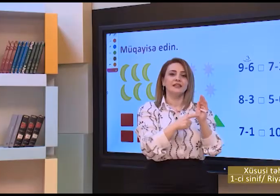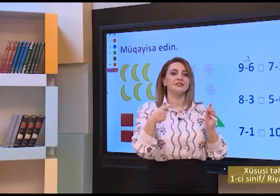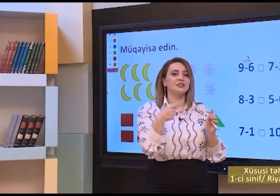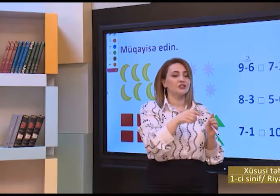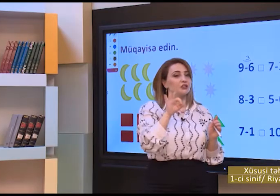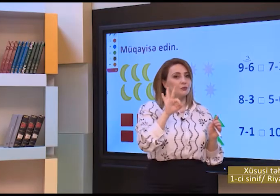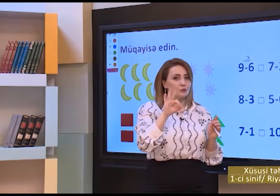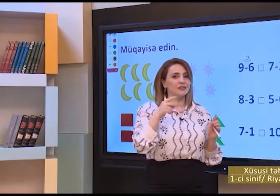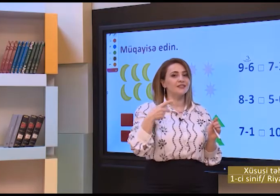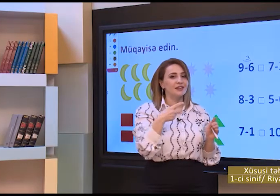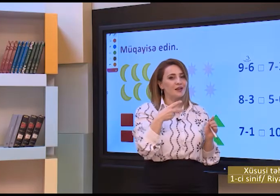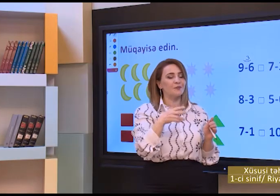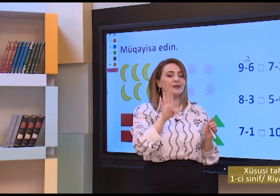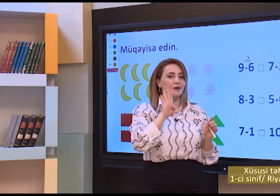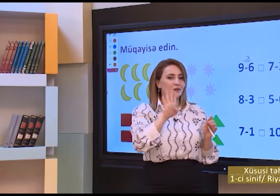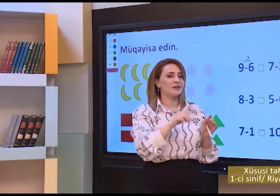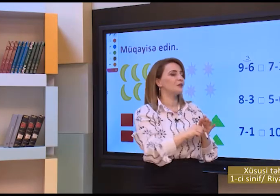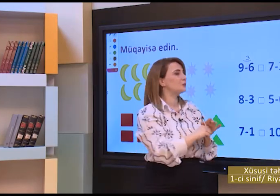7 çıx 3 isə bərabərdir 4.